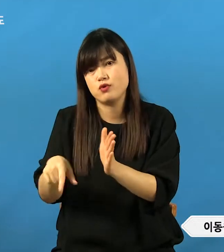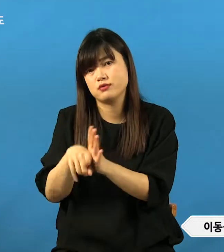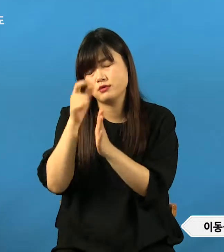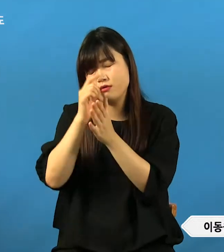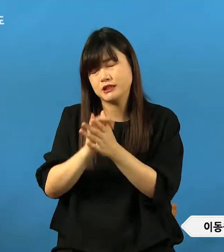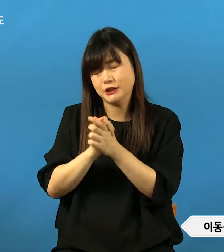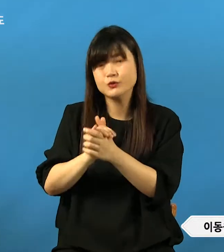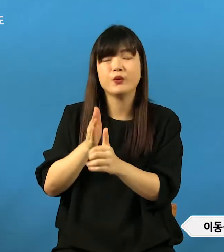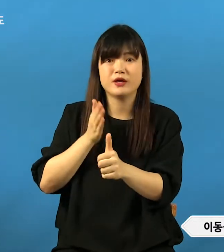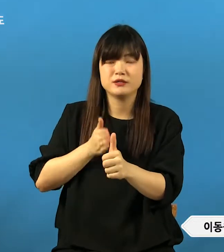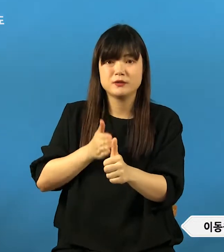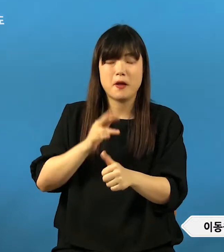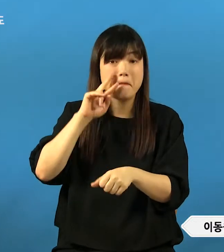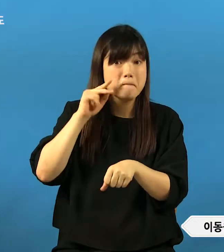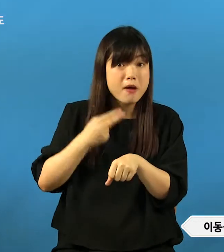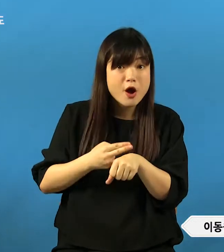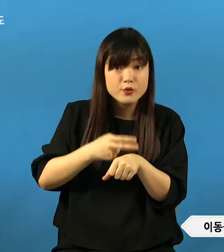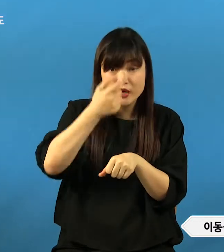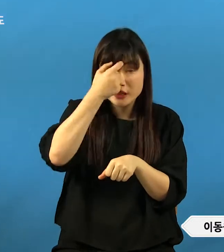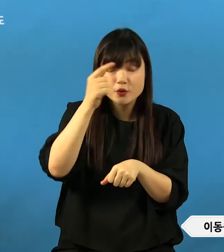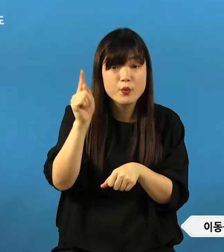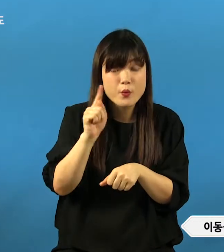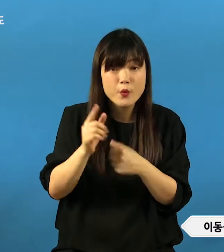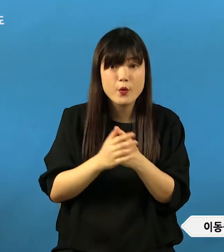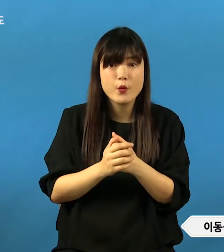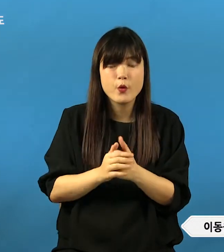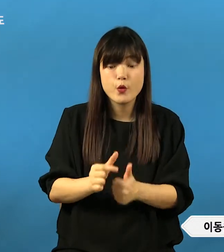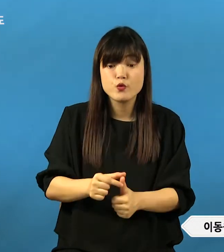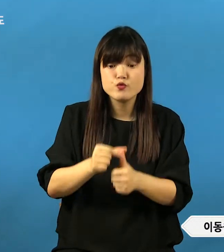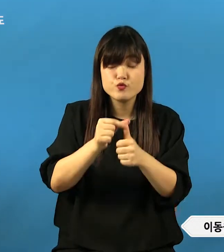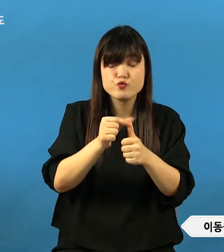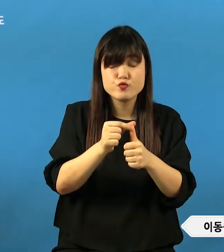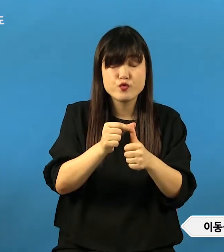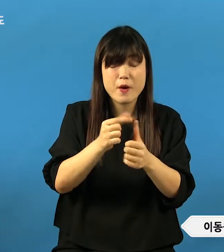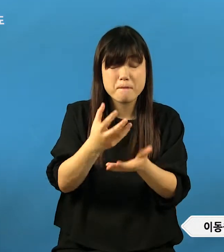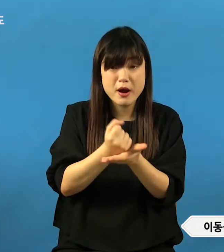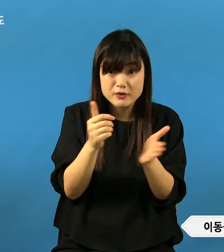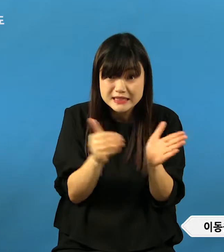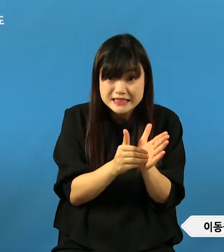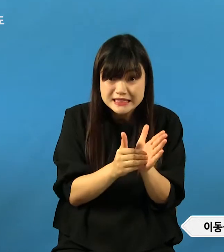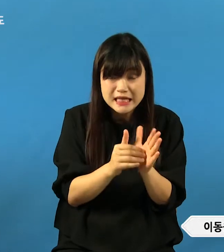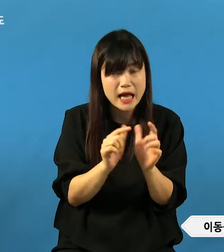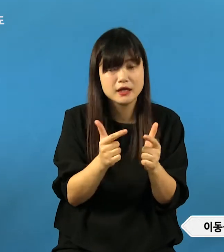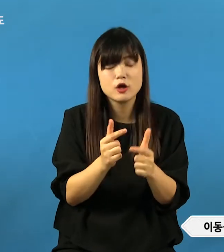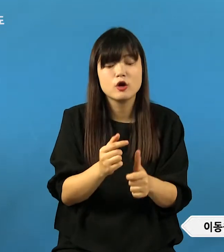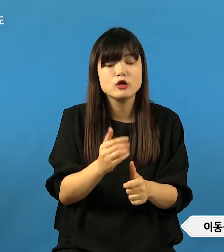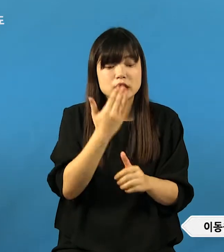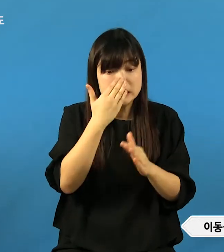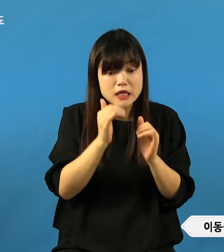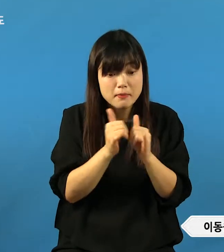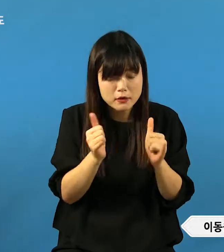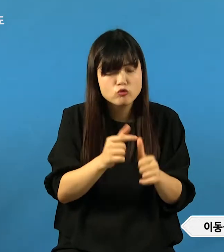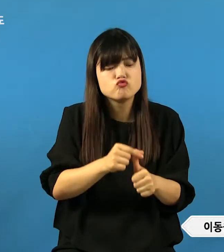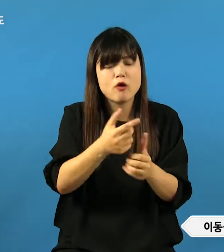합니다. 바울의 기도는 구원 사건에서 멈추지 않습니다. 이스라엘이 구원받고 그